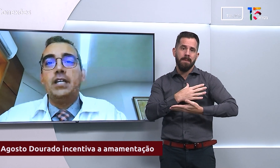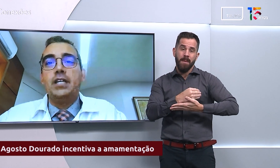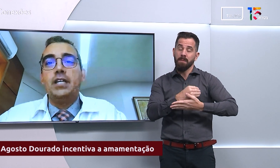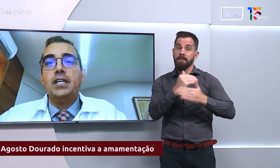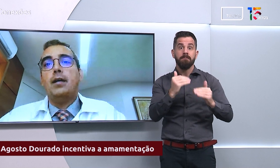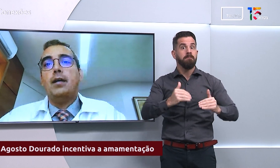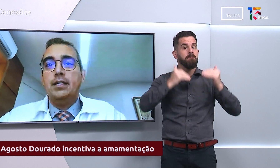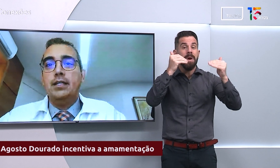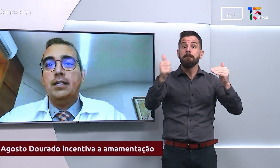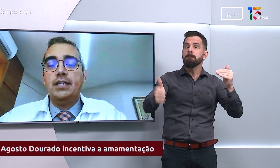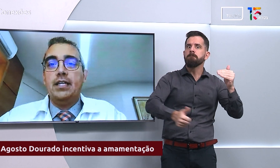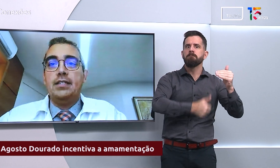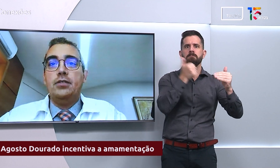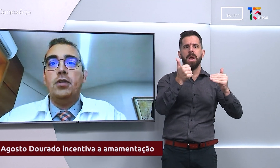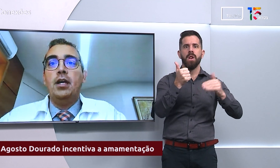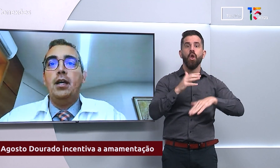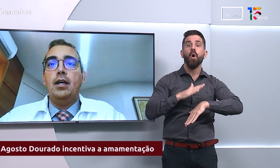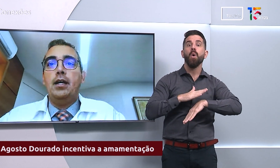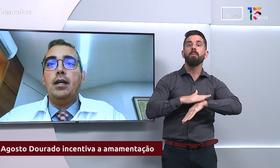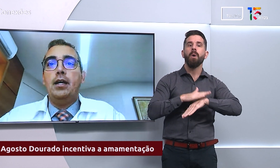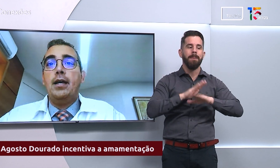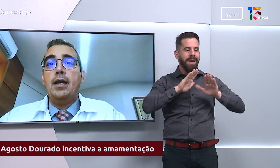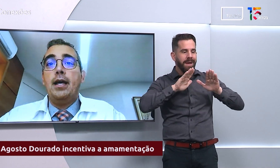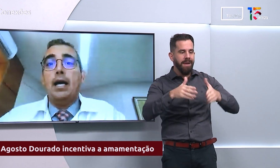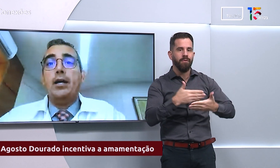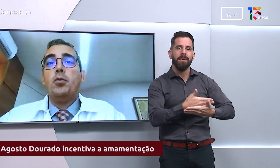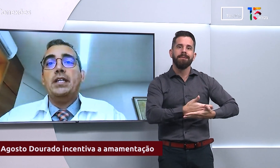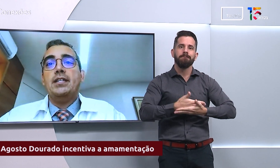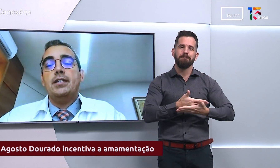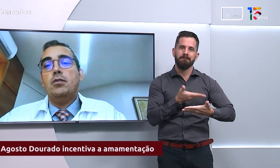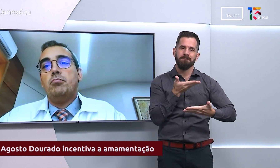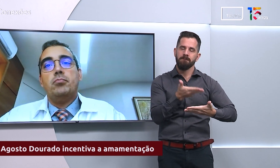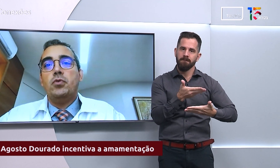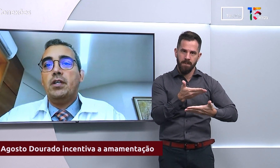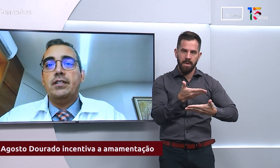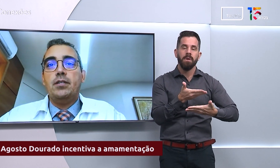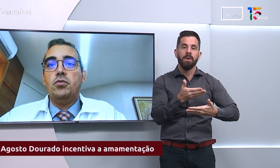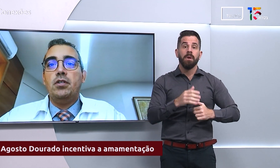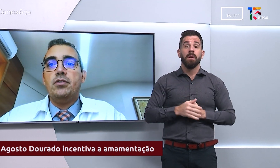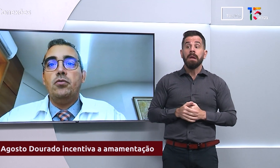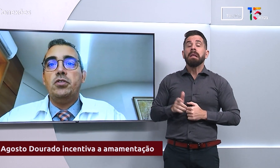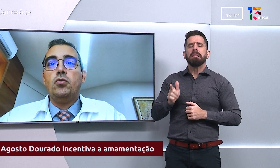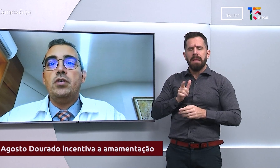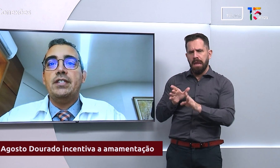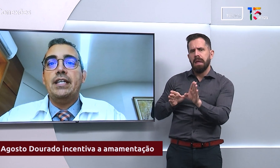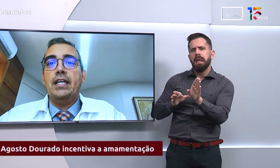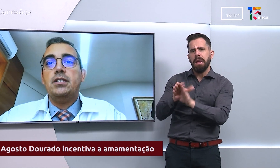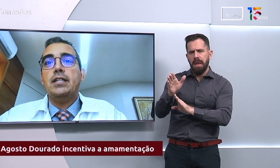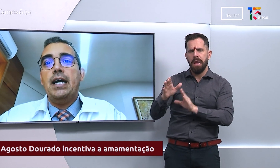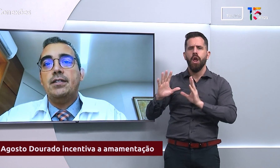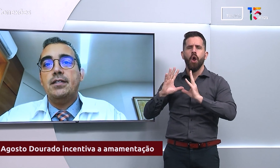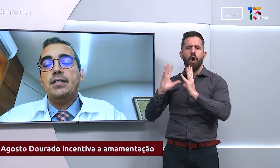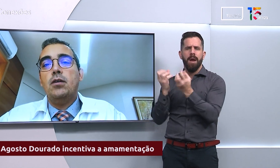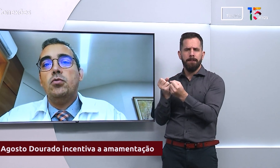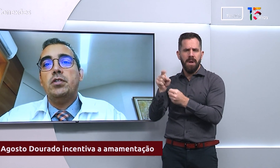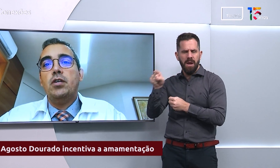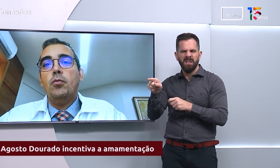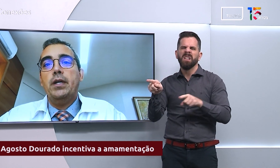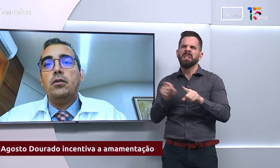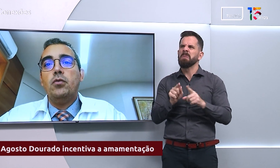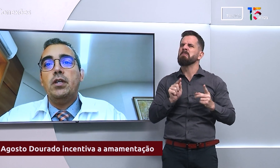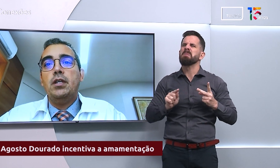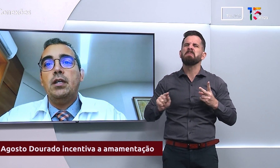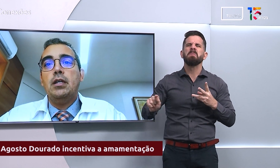fonte de alimento para a criança, o recém-nascido. A recomendação da Organização Mundial de Saúde, todas as